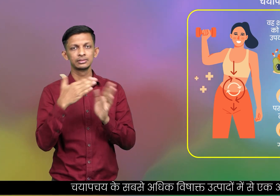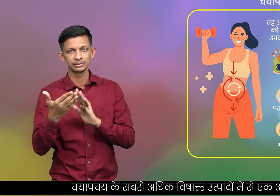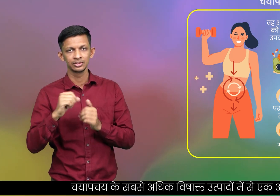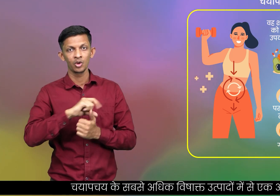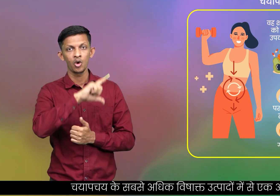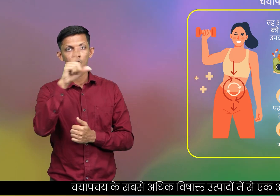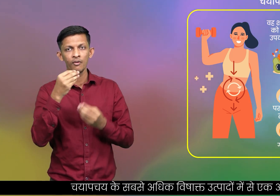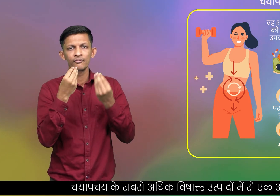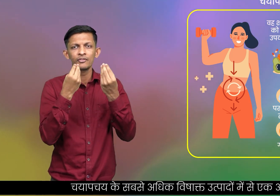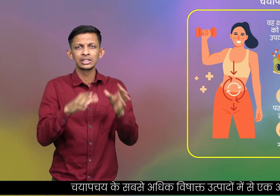सबसे अधिक